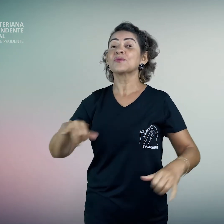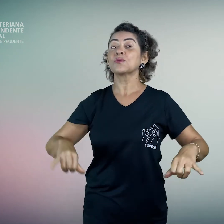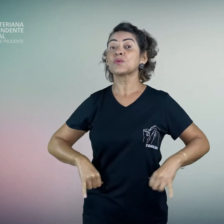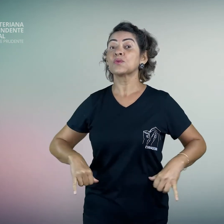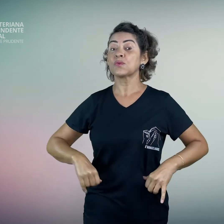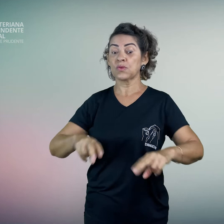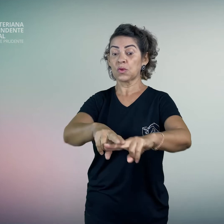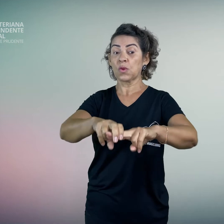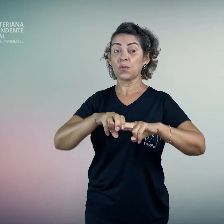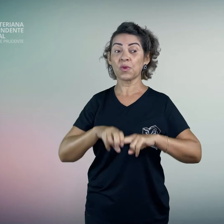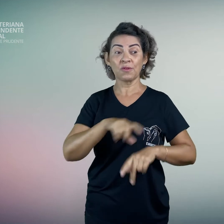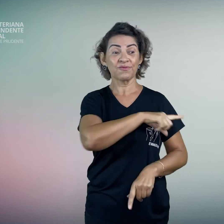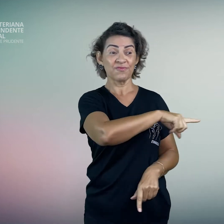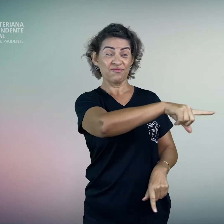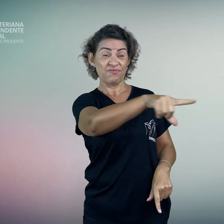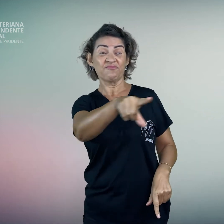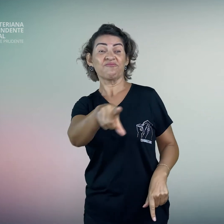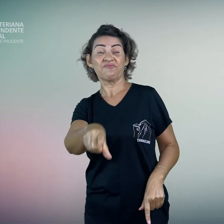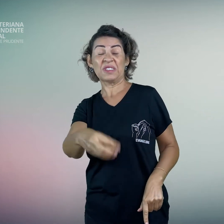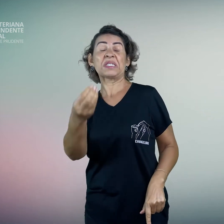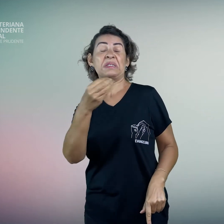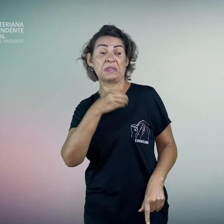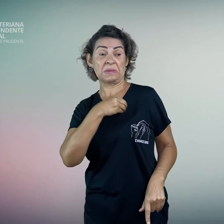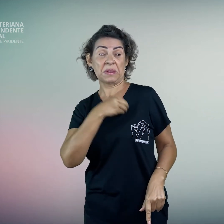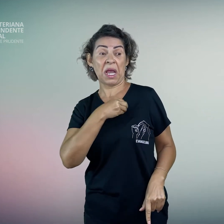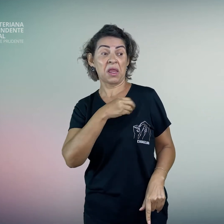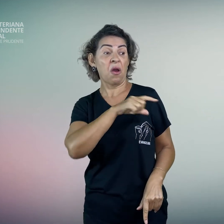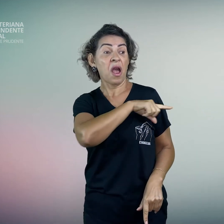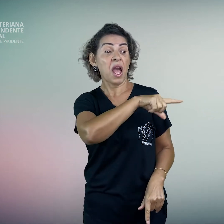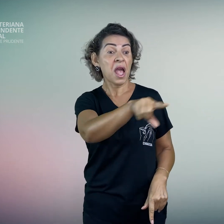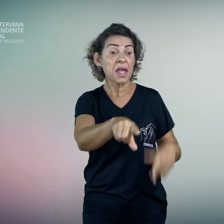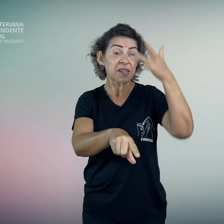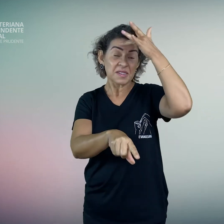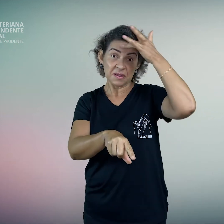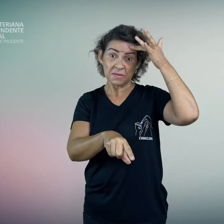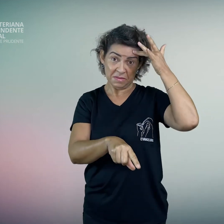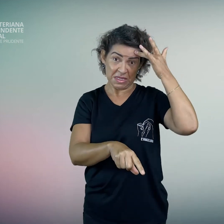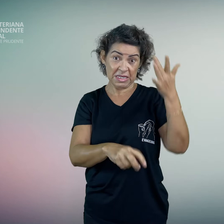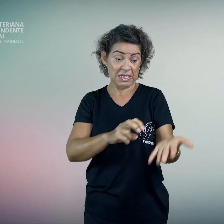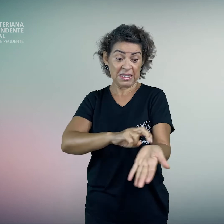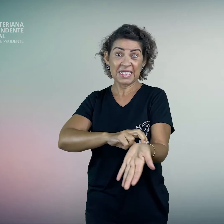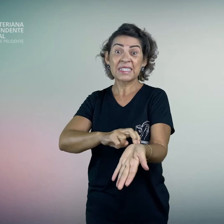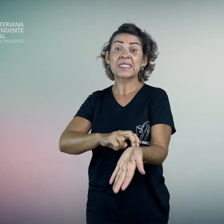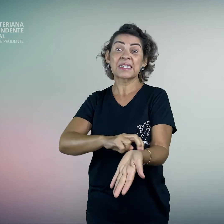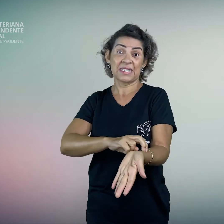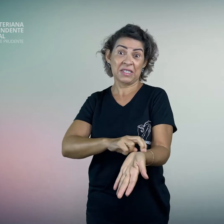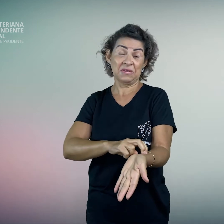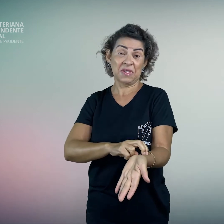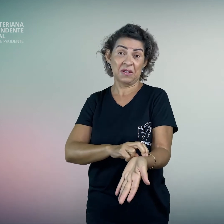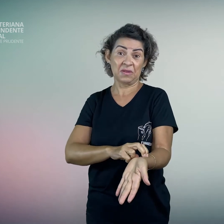e pecaminoso, cheio de pessoas iradas e egoístas, e que não se